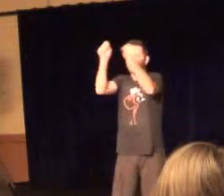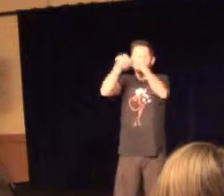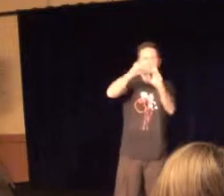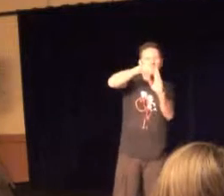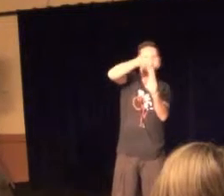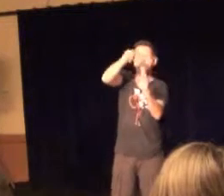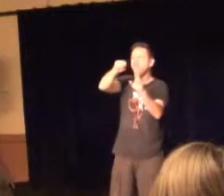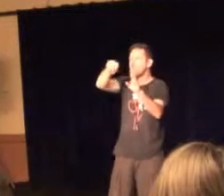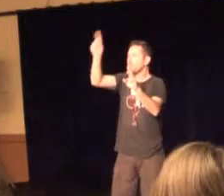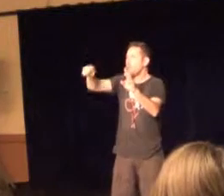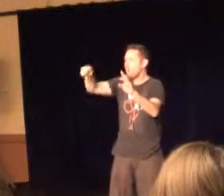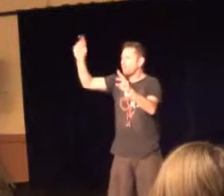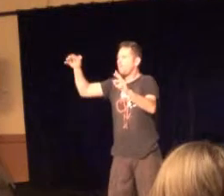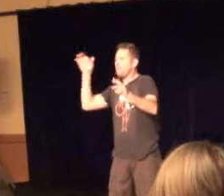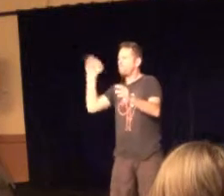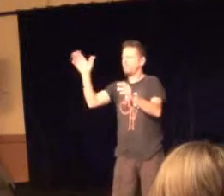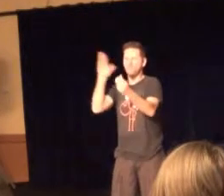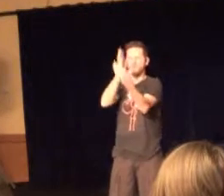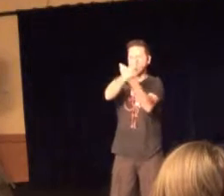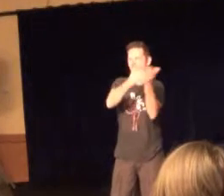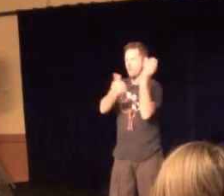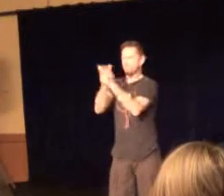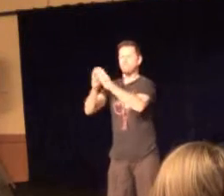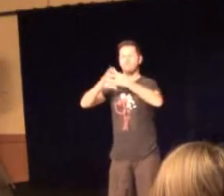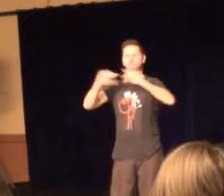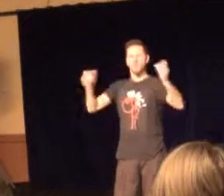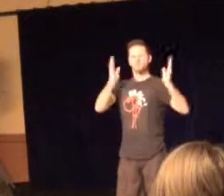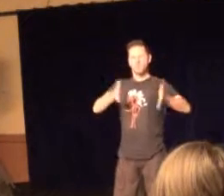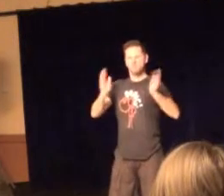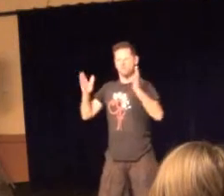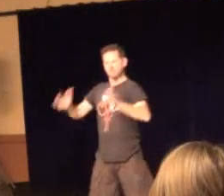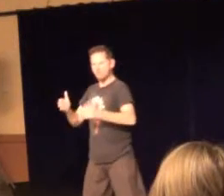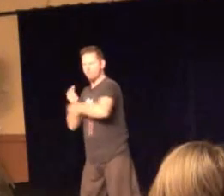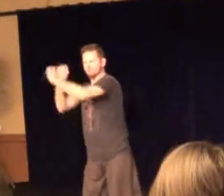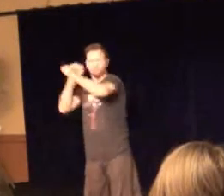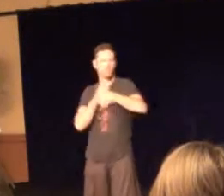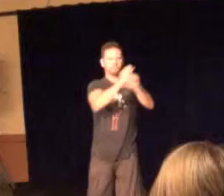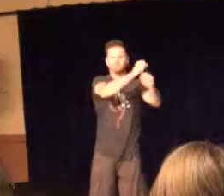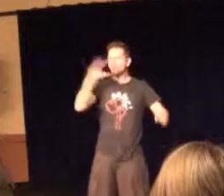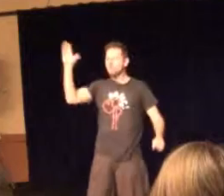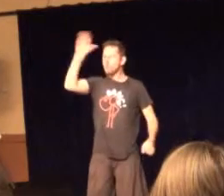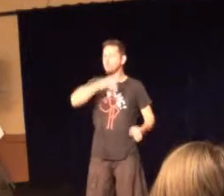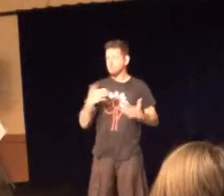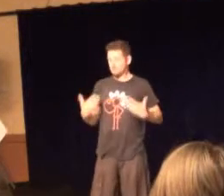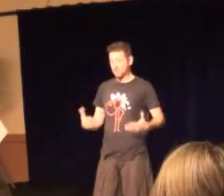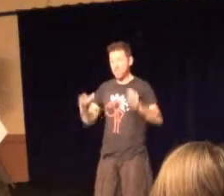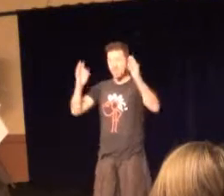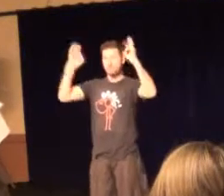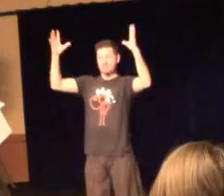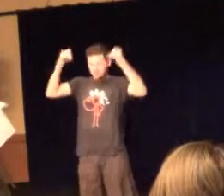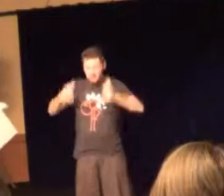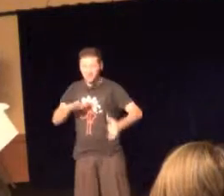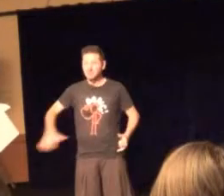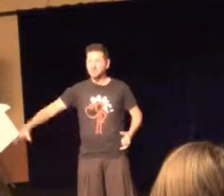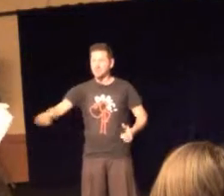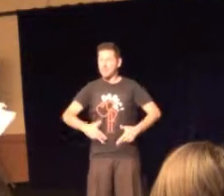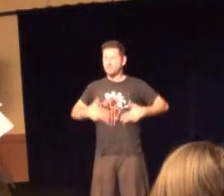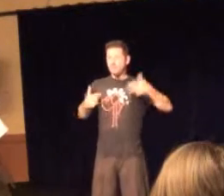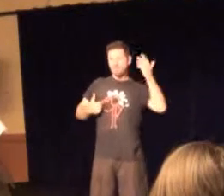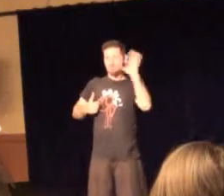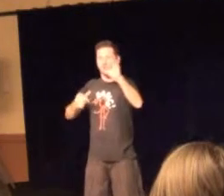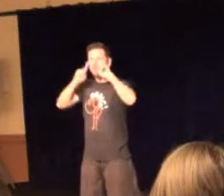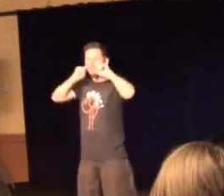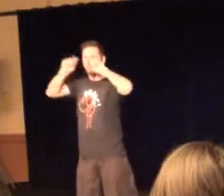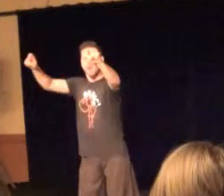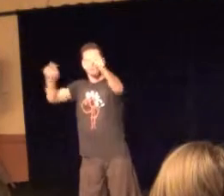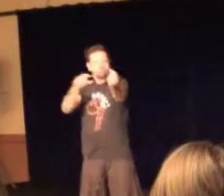ellipses, les barbarismes, qu'elle oublie le cadre, la forme, ici et maintenant. Que la vie soit l'œuvre avec ses larmes,